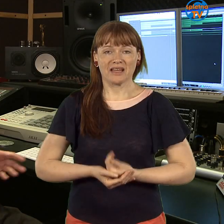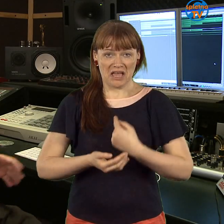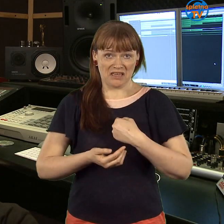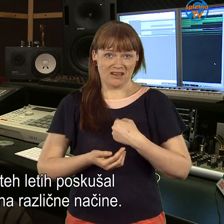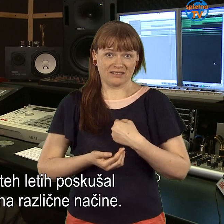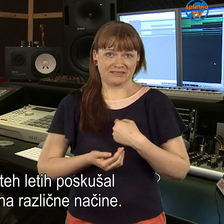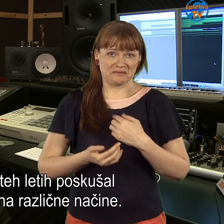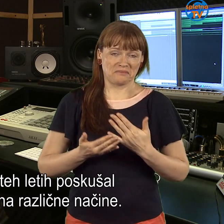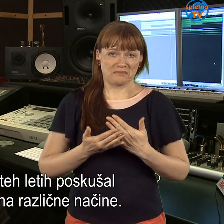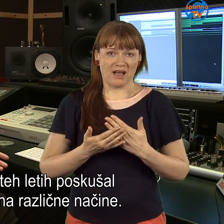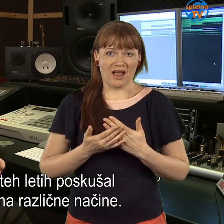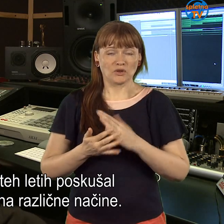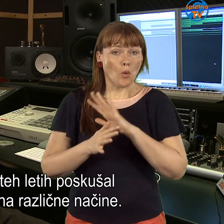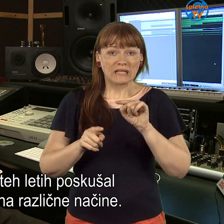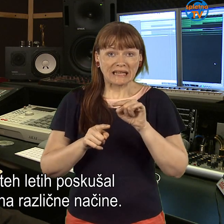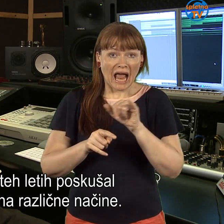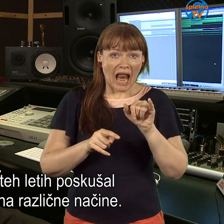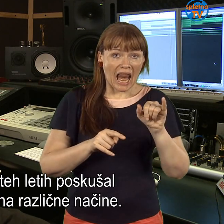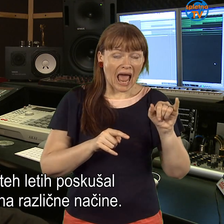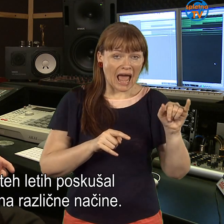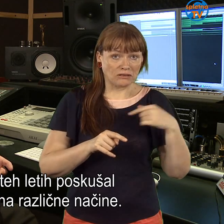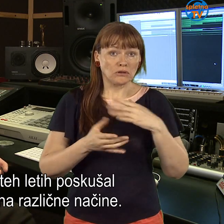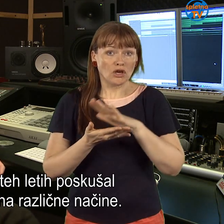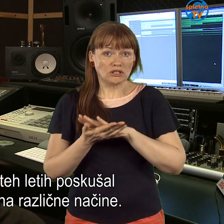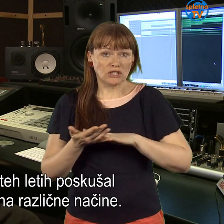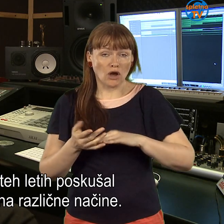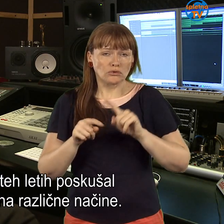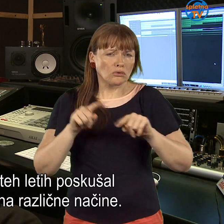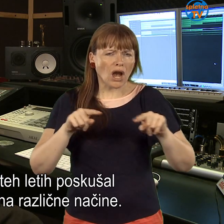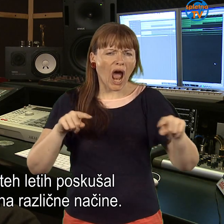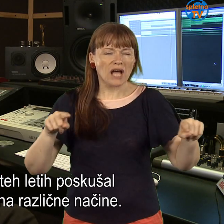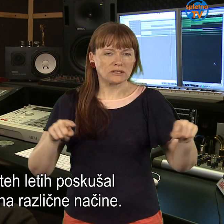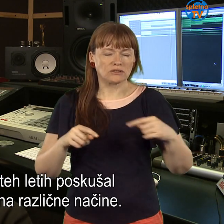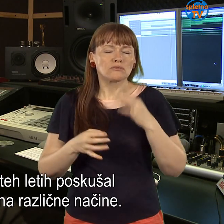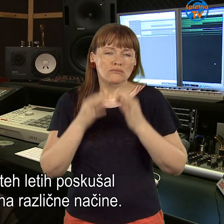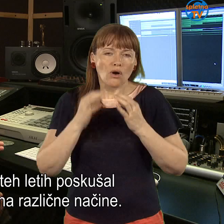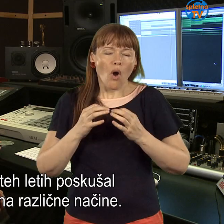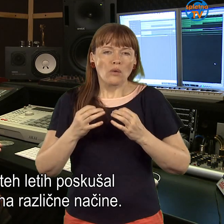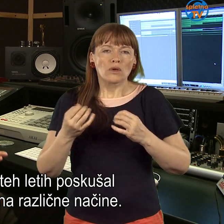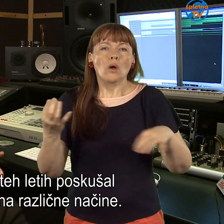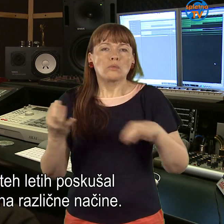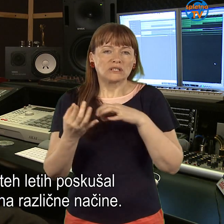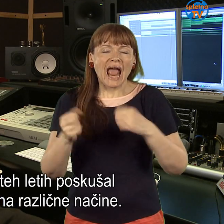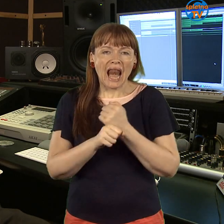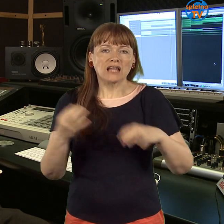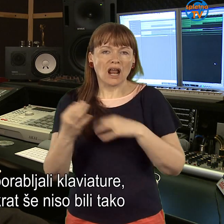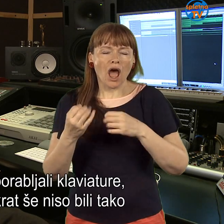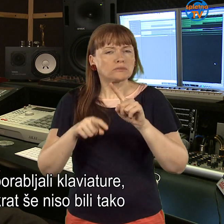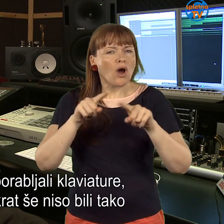Jaz pač sem v vseh teh letih začel z različnimi, sem probal delati muziko z različnimi načini.